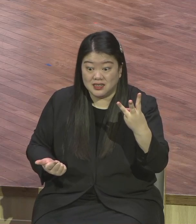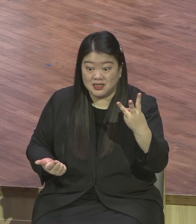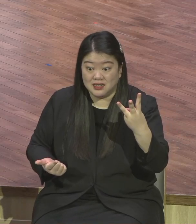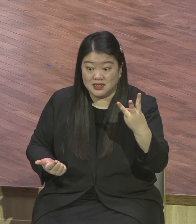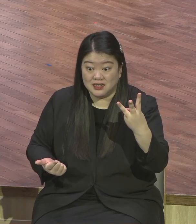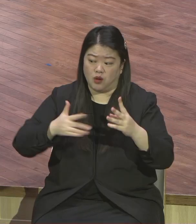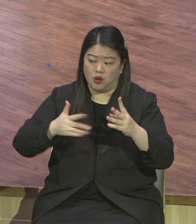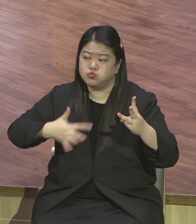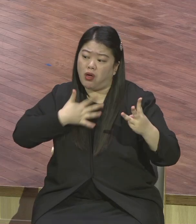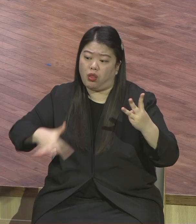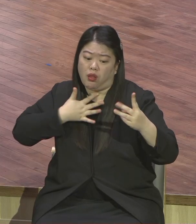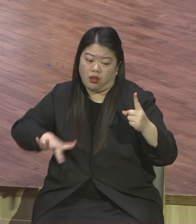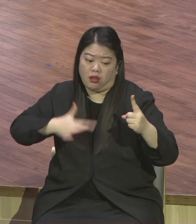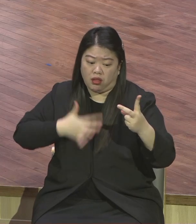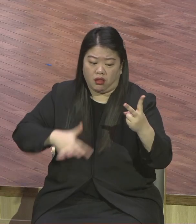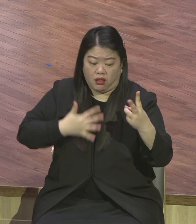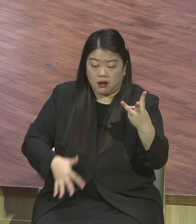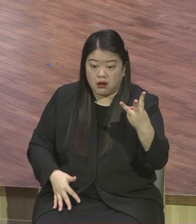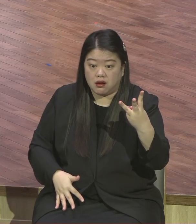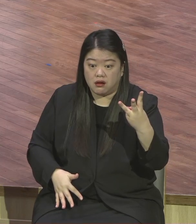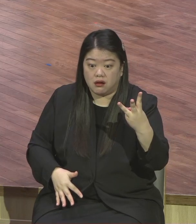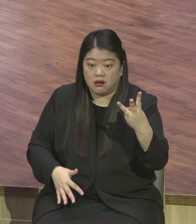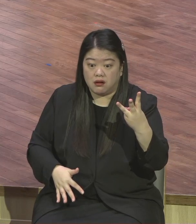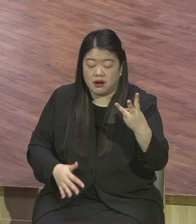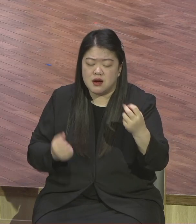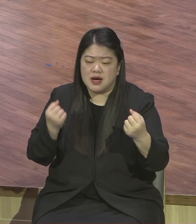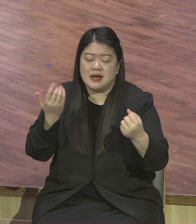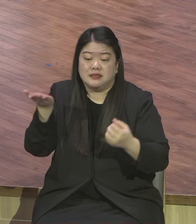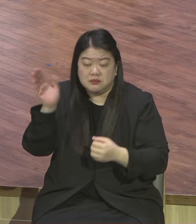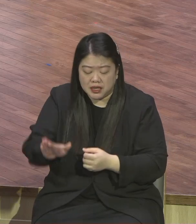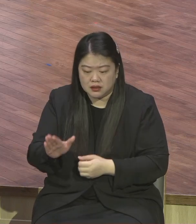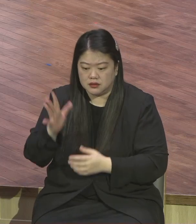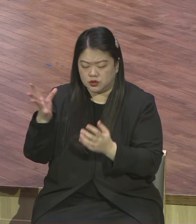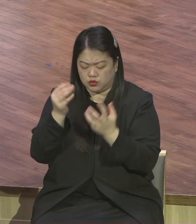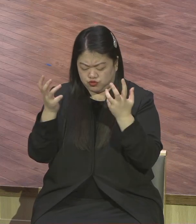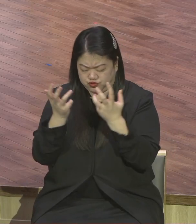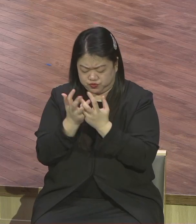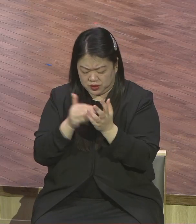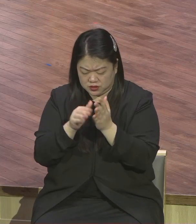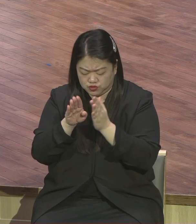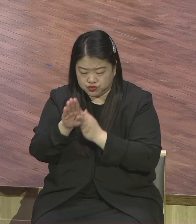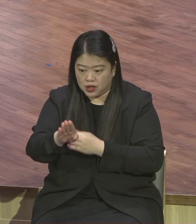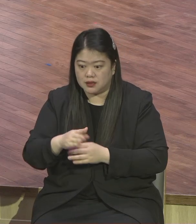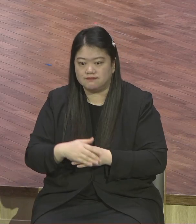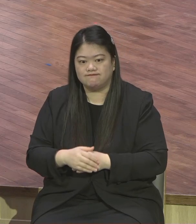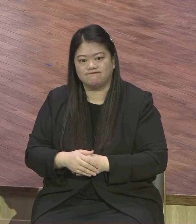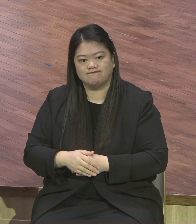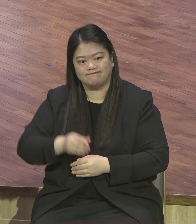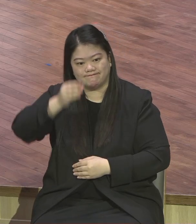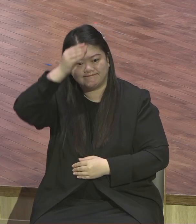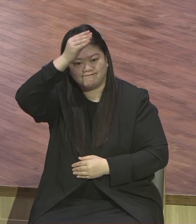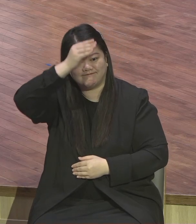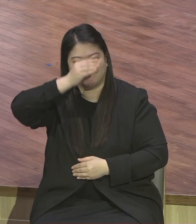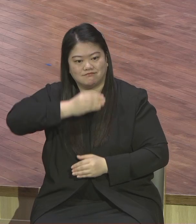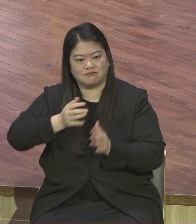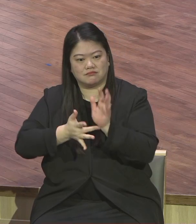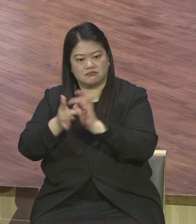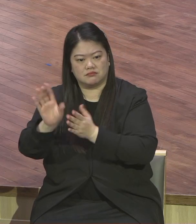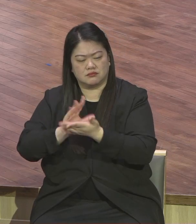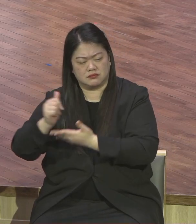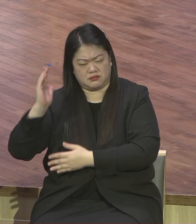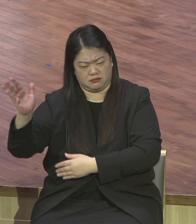앞에서도 당당하게 예수가 그리스도라고 팍 외치는 이런 모습 성령 충만하지만 할 수가